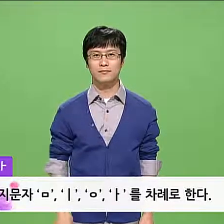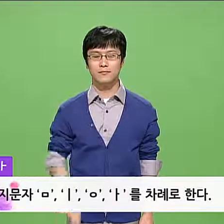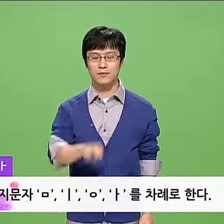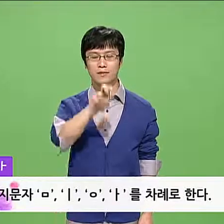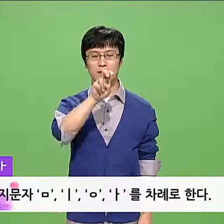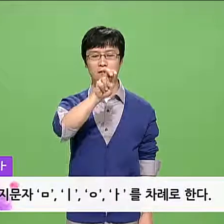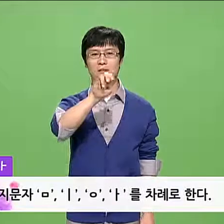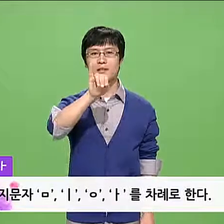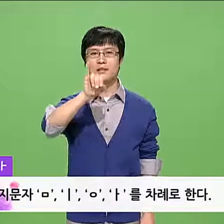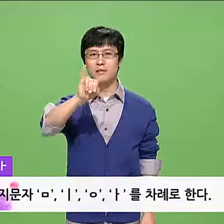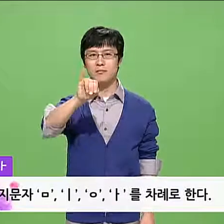미야